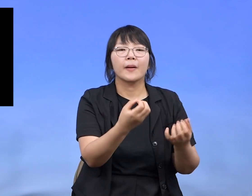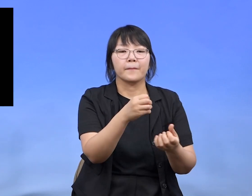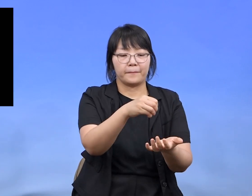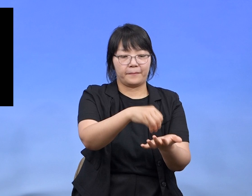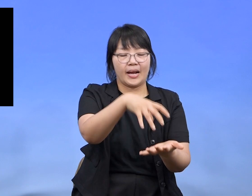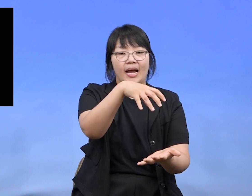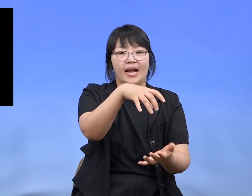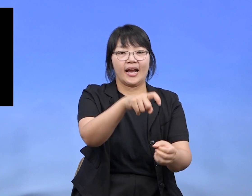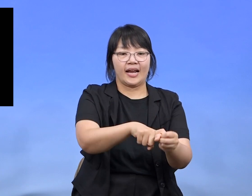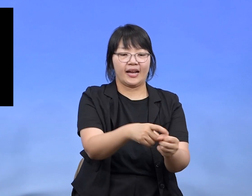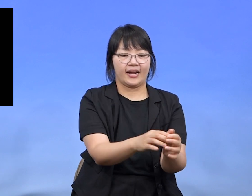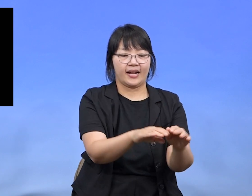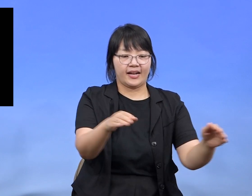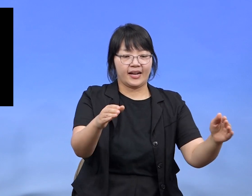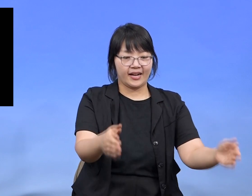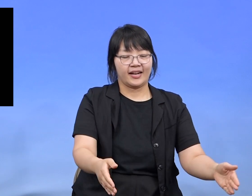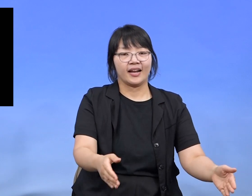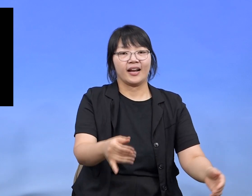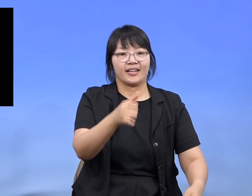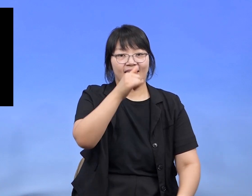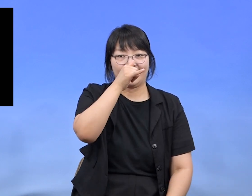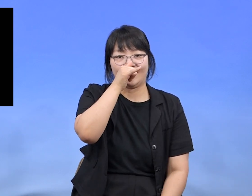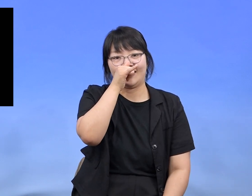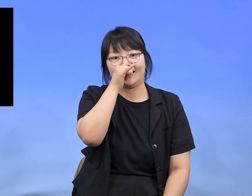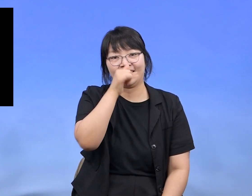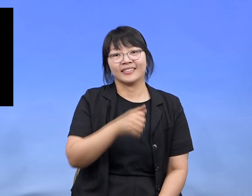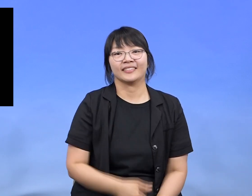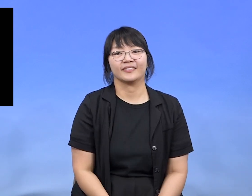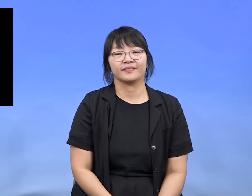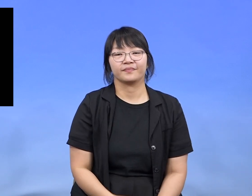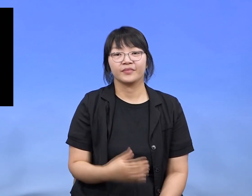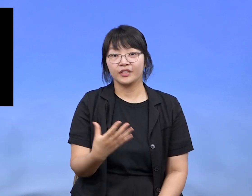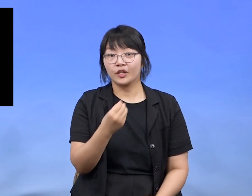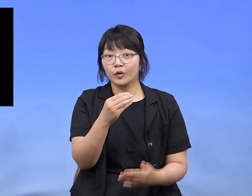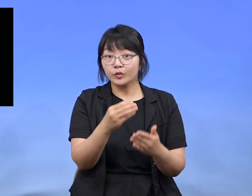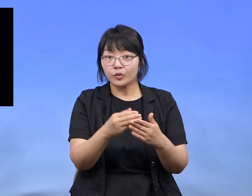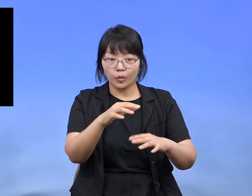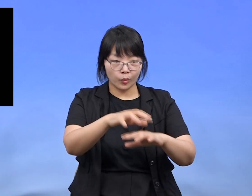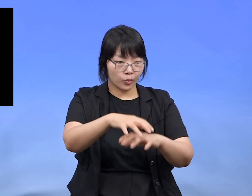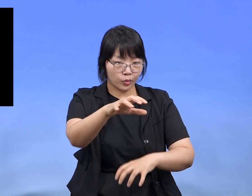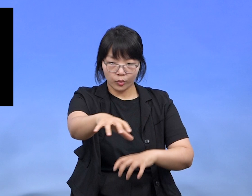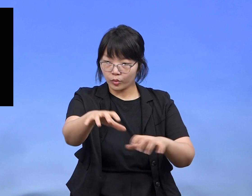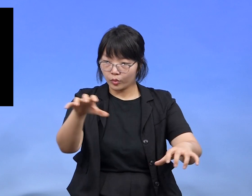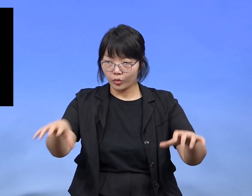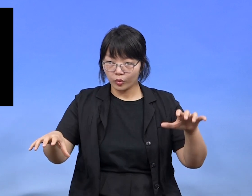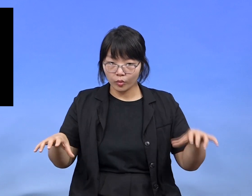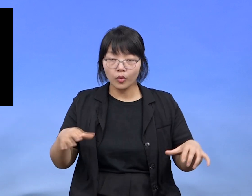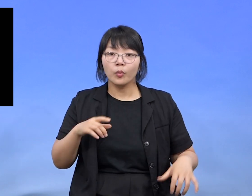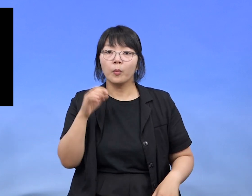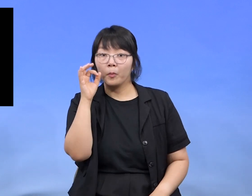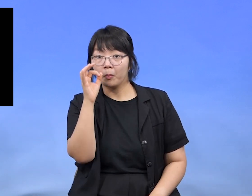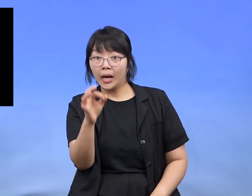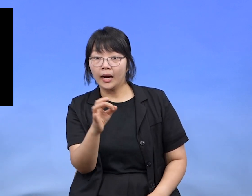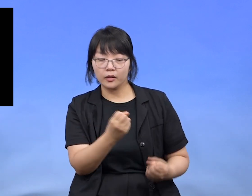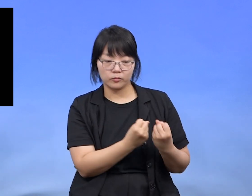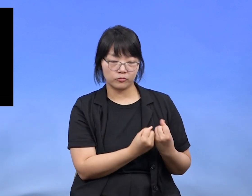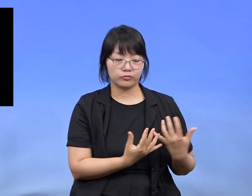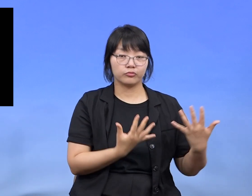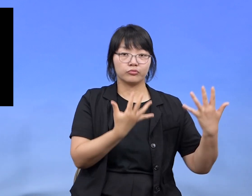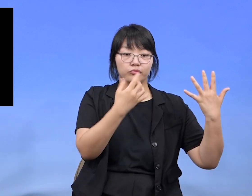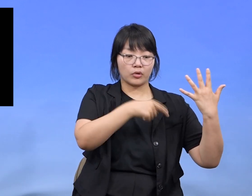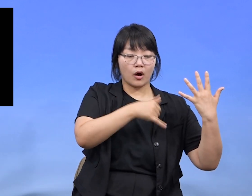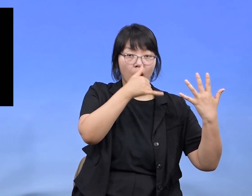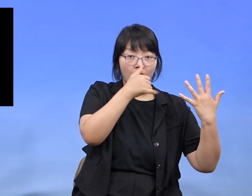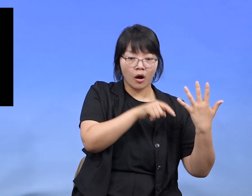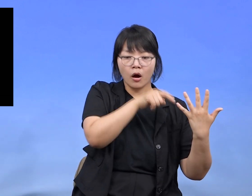진설병이 있는 떡상이 있었습니다. 자, 이 성소의 구조를 보면 금촛대가 있죠. 맞은편에 있는 것이